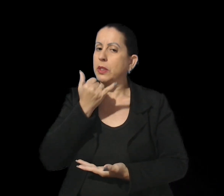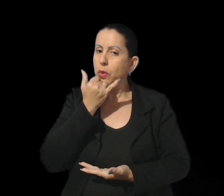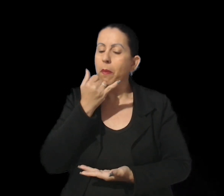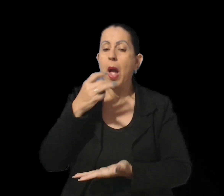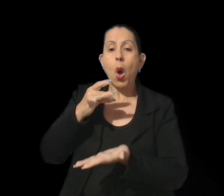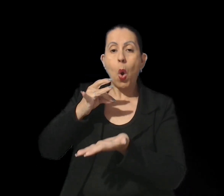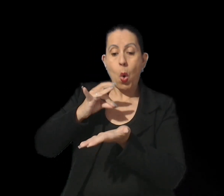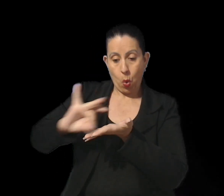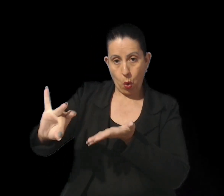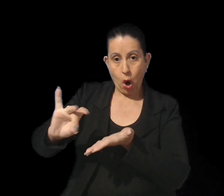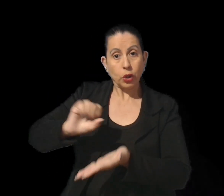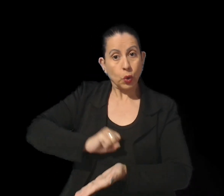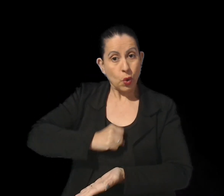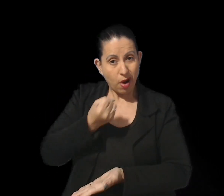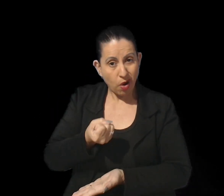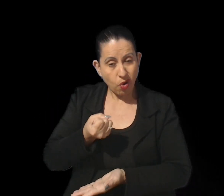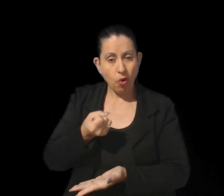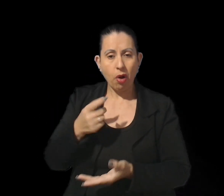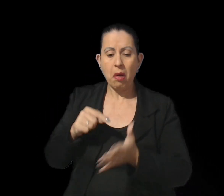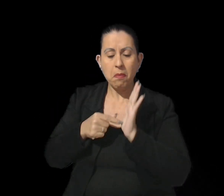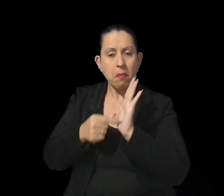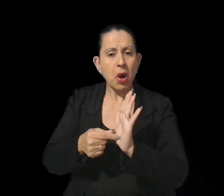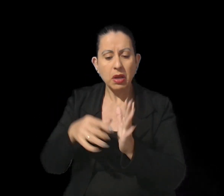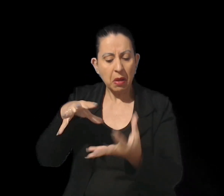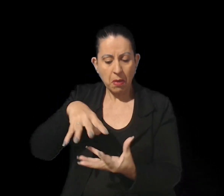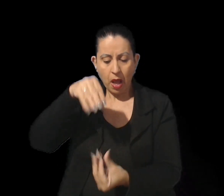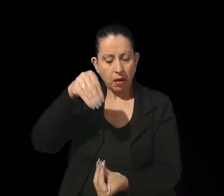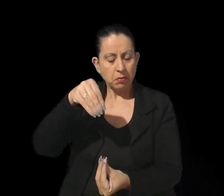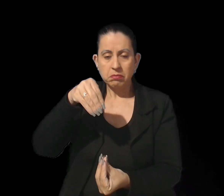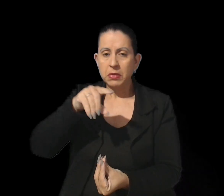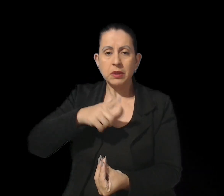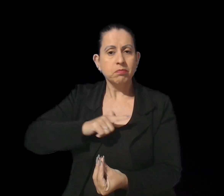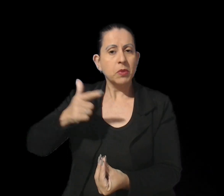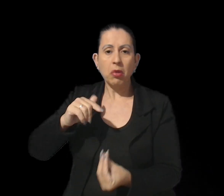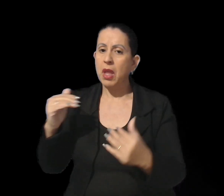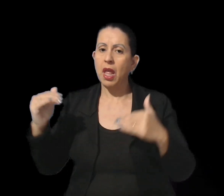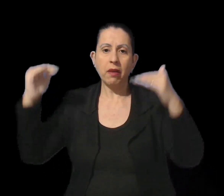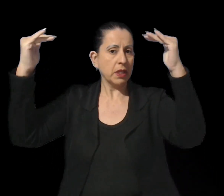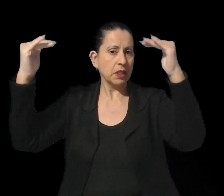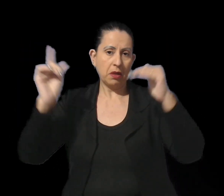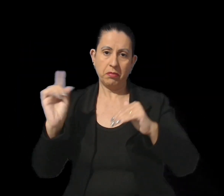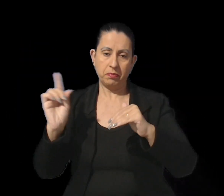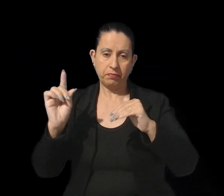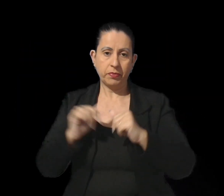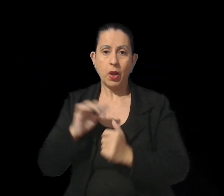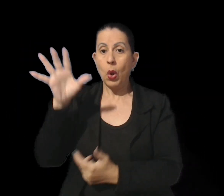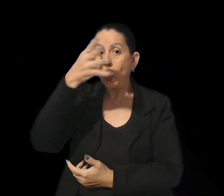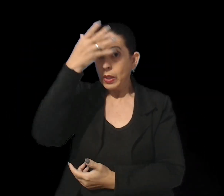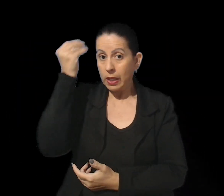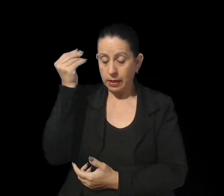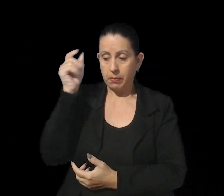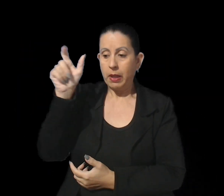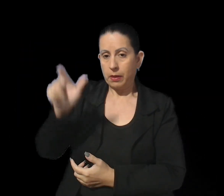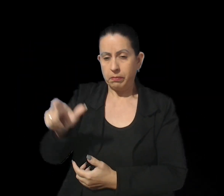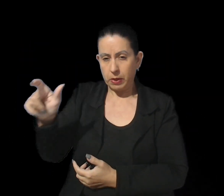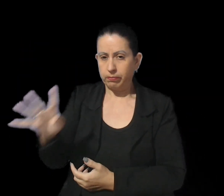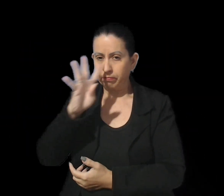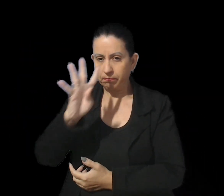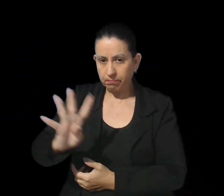rancor denotam alma sem elevação e sem grandeza. O esquecimento das ofensas é próprio da